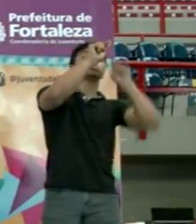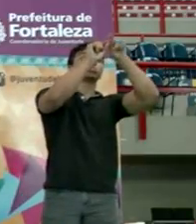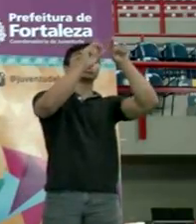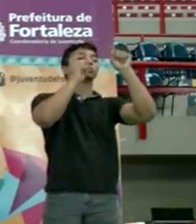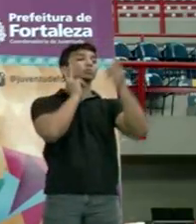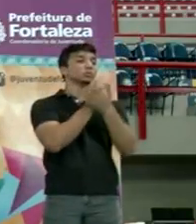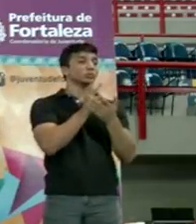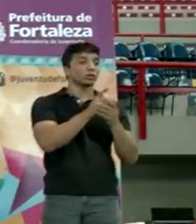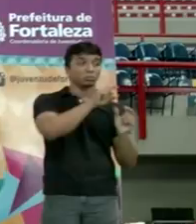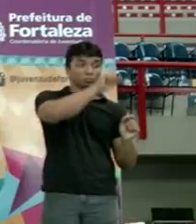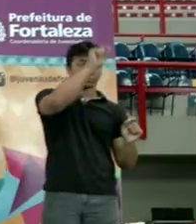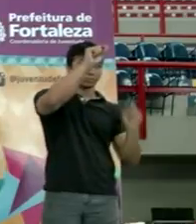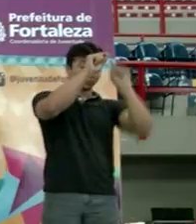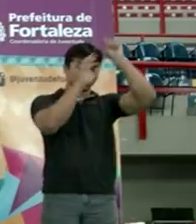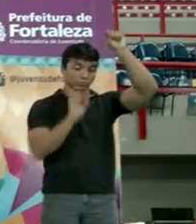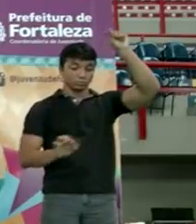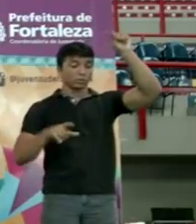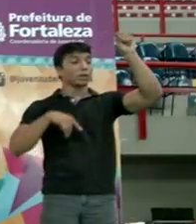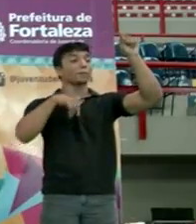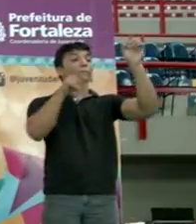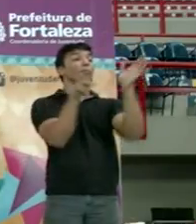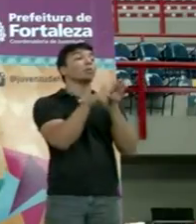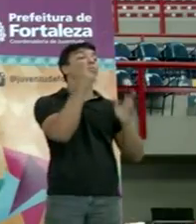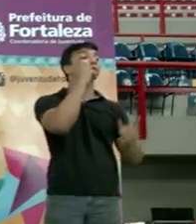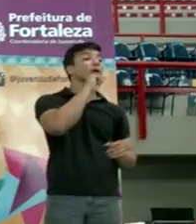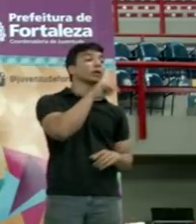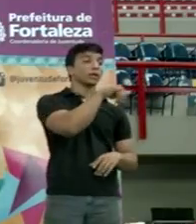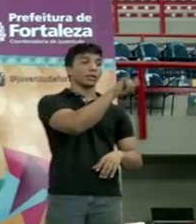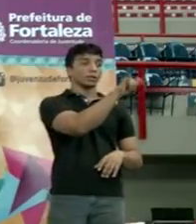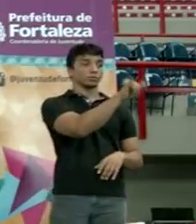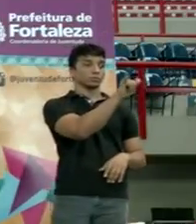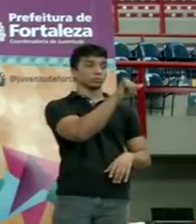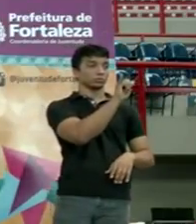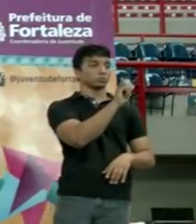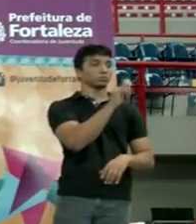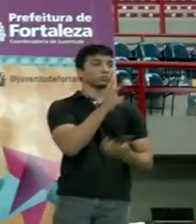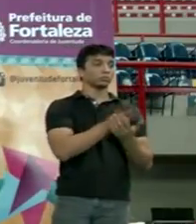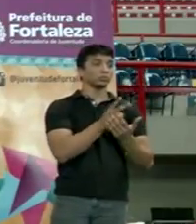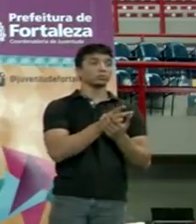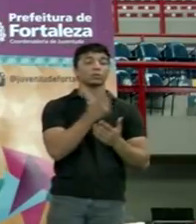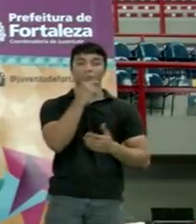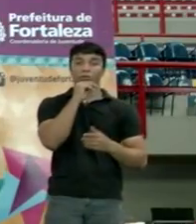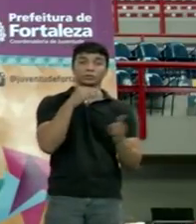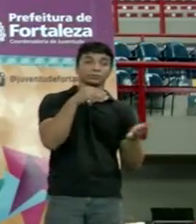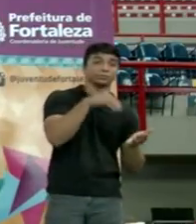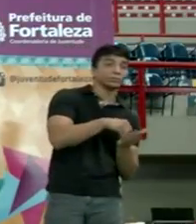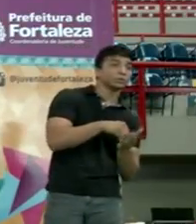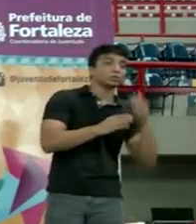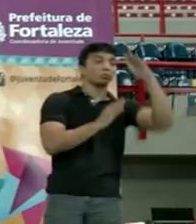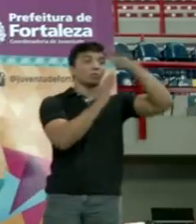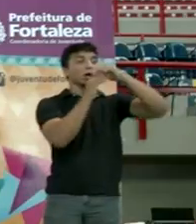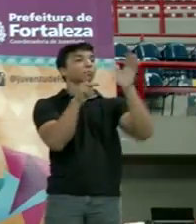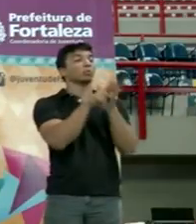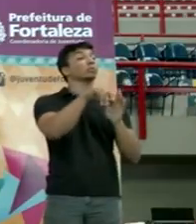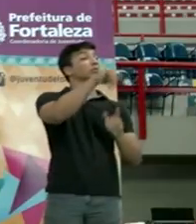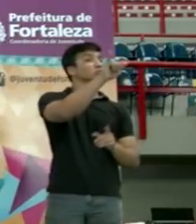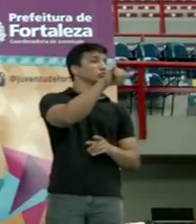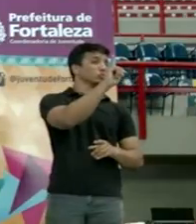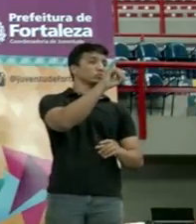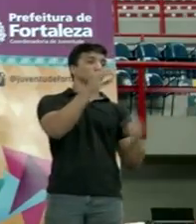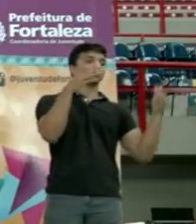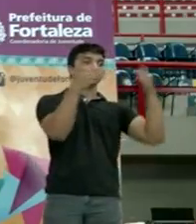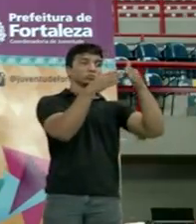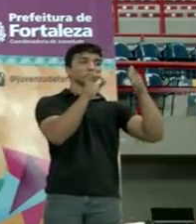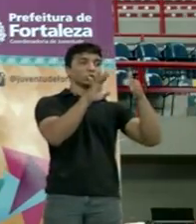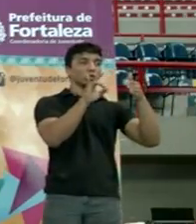mínimo, são sempre o máximo e o mínimo do y. Quem é máximo e quem é mínimo numa função é sempre o